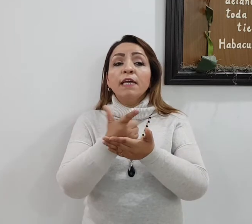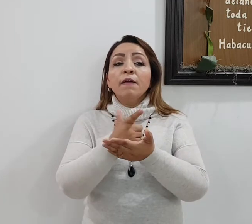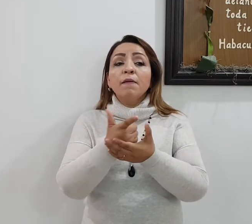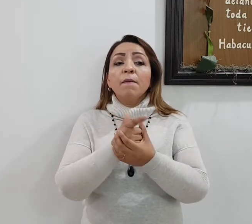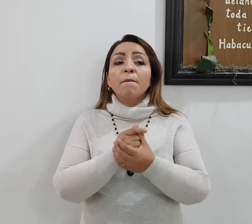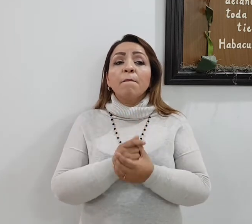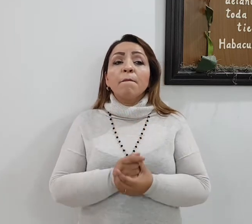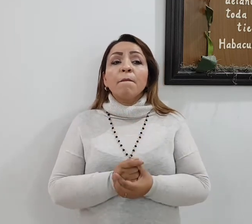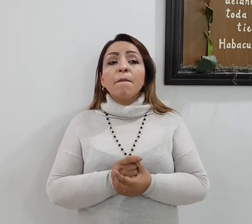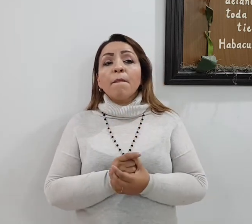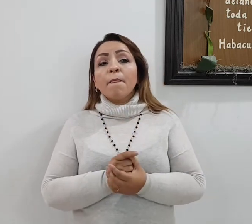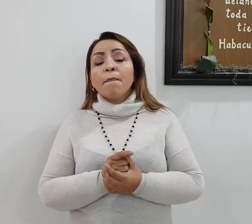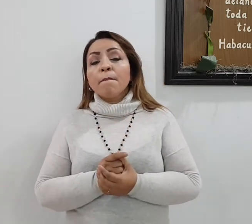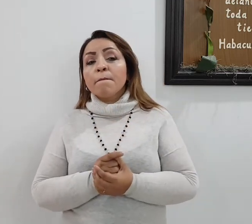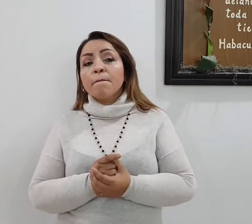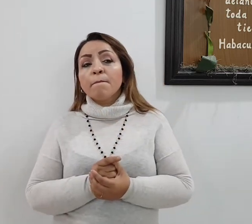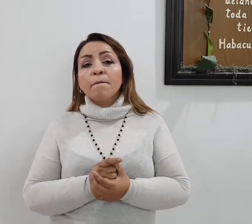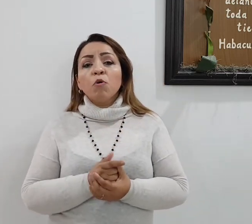y segunda de Samuel,